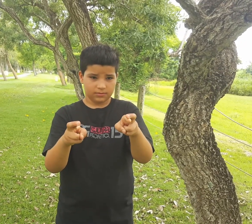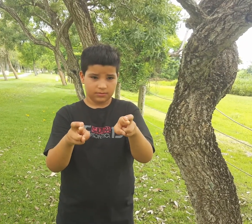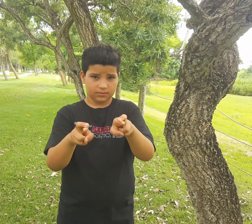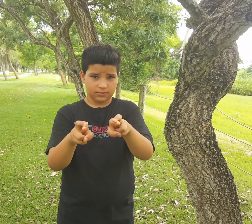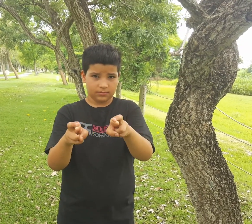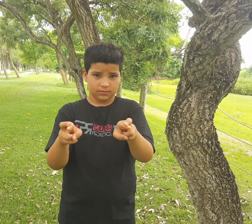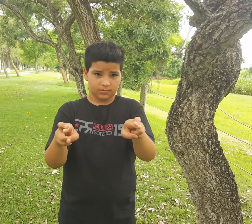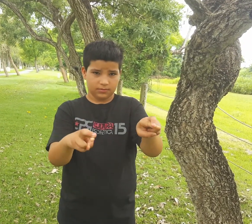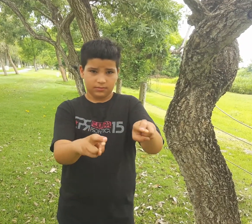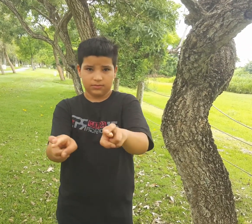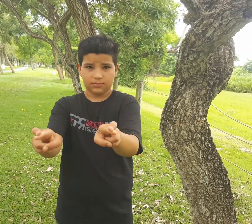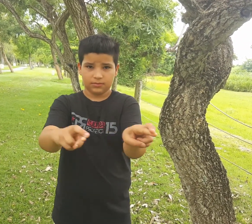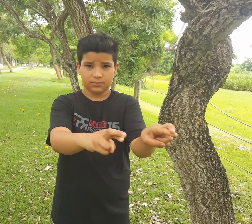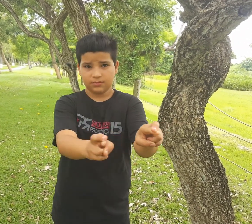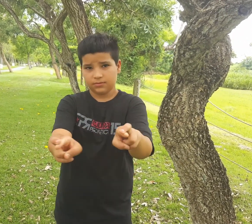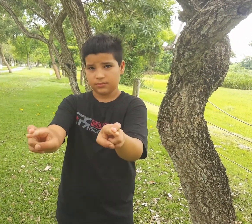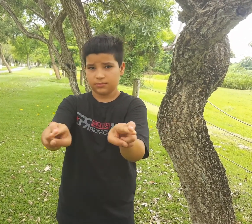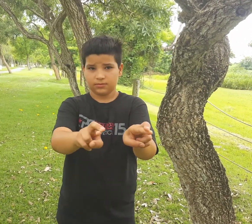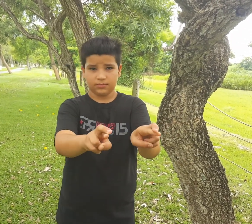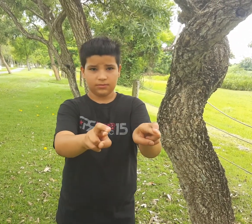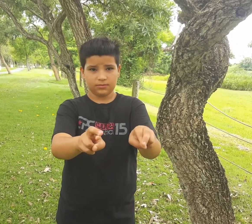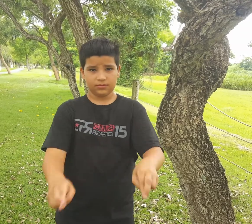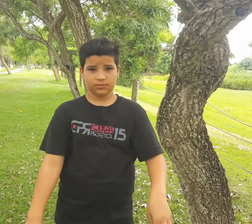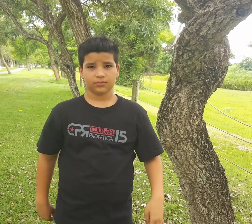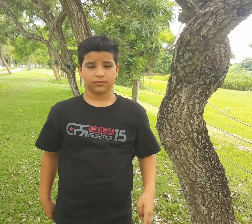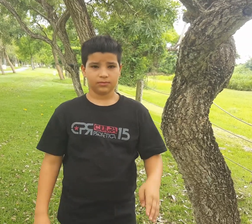Ah, la seña de río. ¿Y cuál es Bayamón?